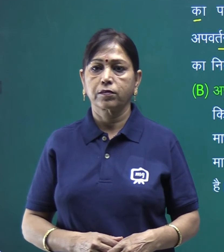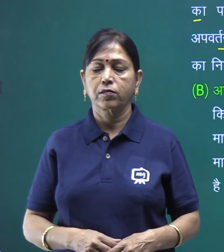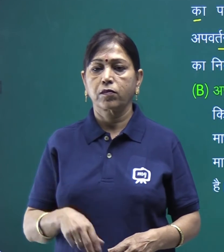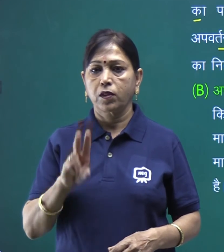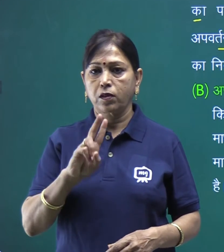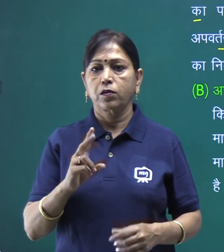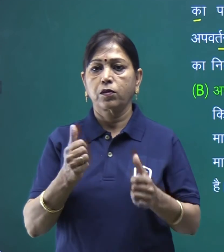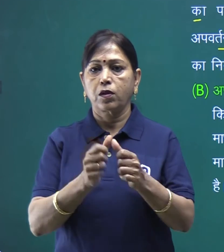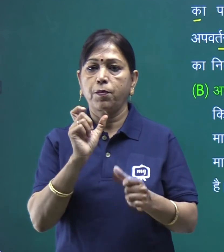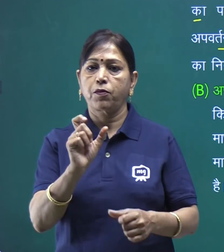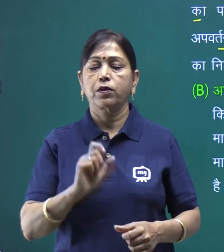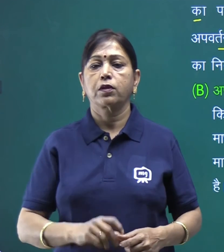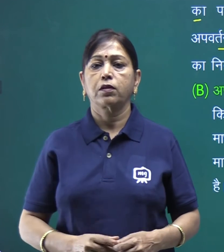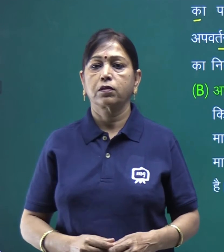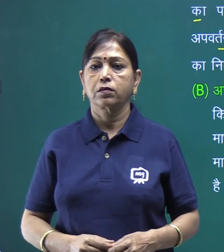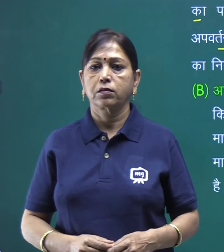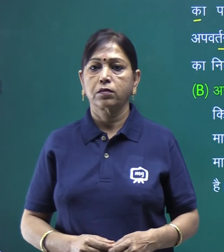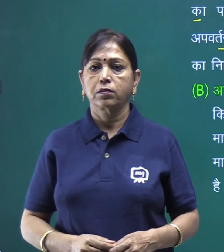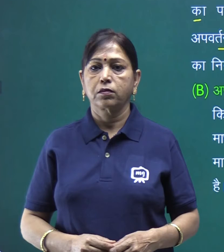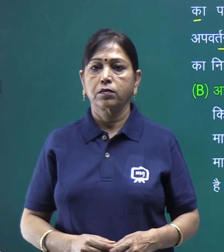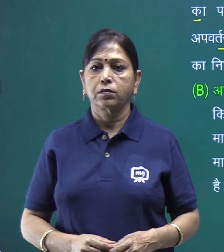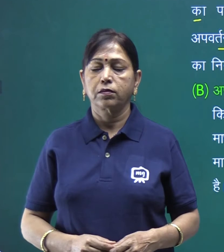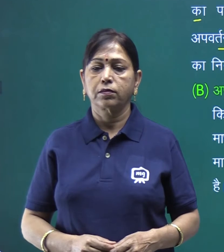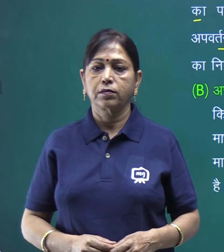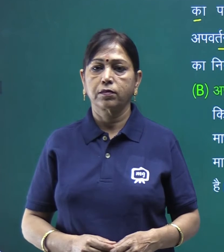नंबर 2, अपवर्तनांक।